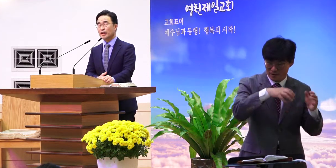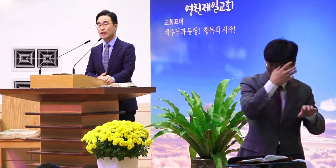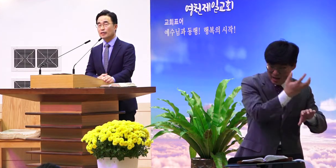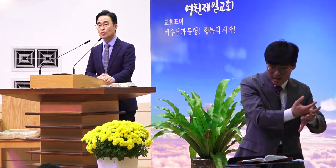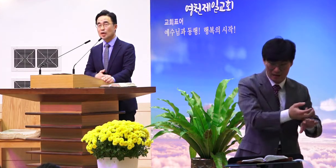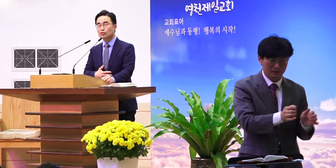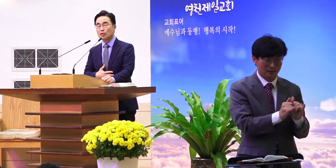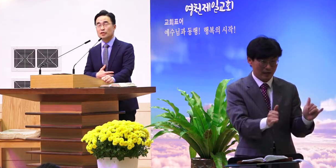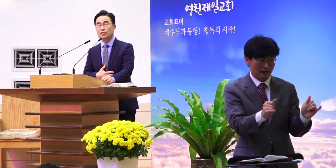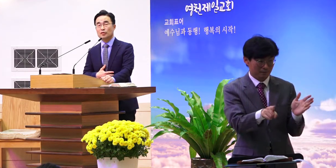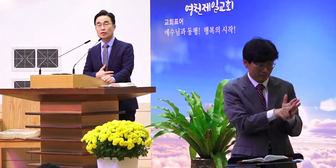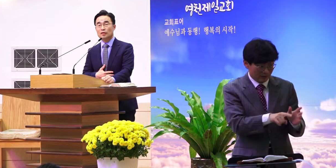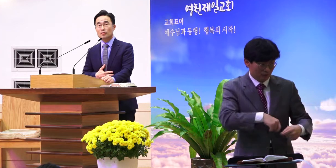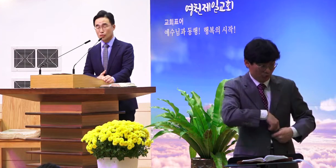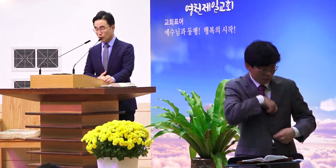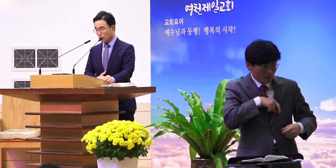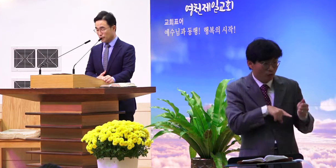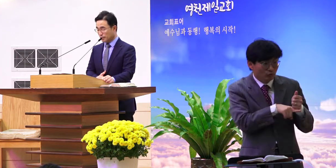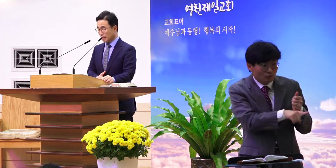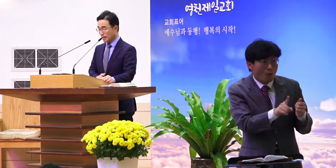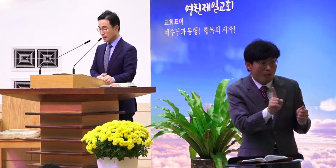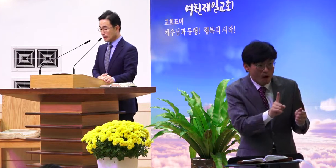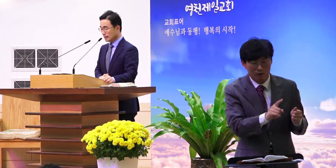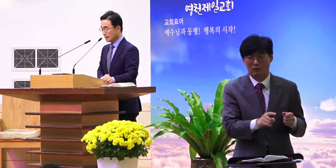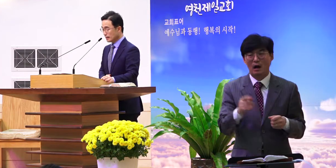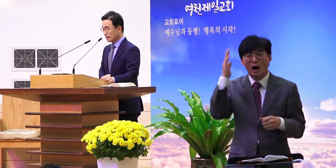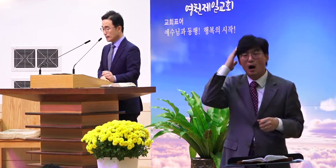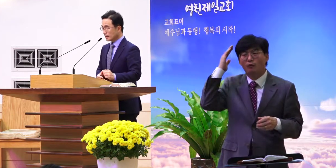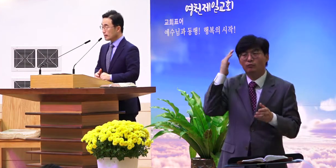짚어볼 때에 너무나 무거워지고 부끄럽습니다.